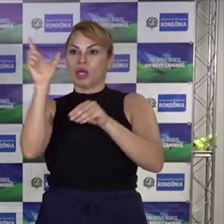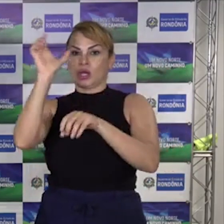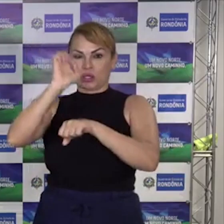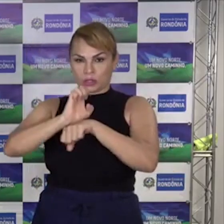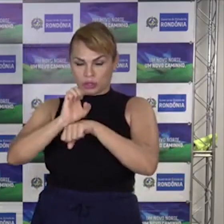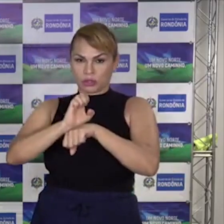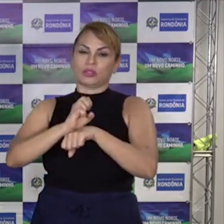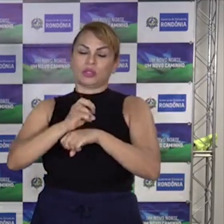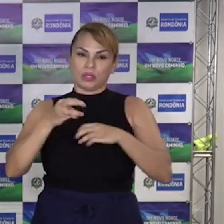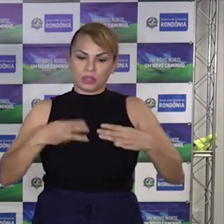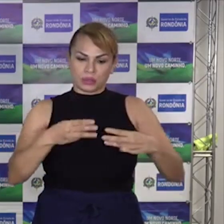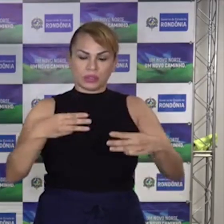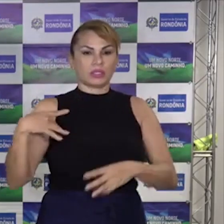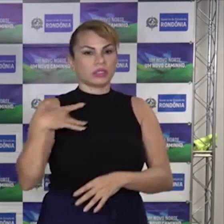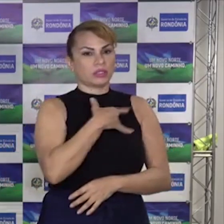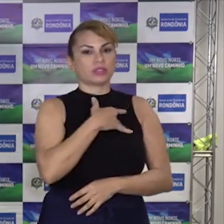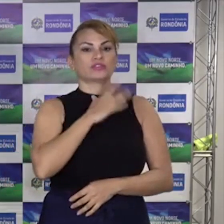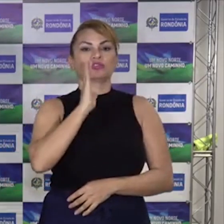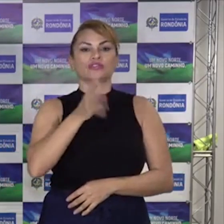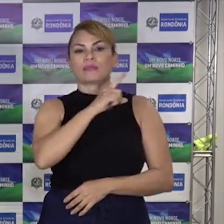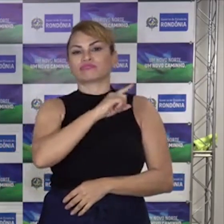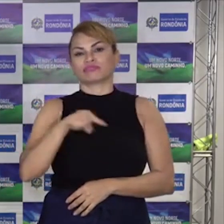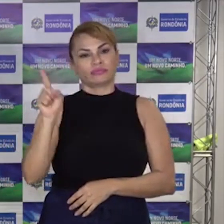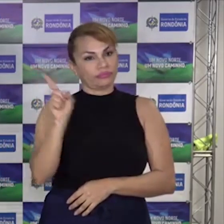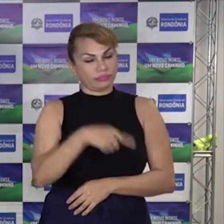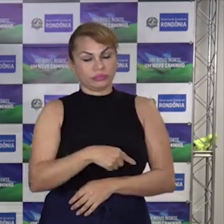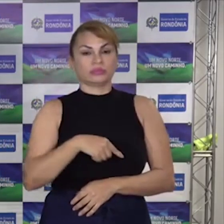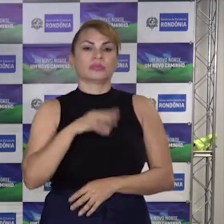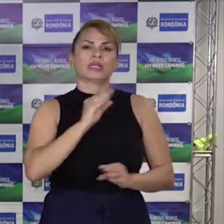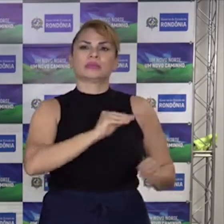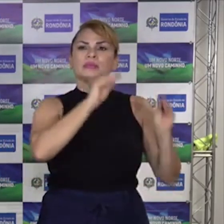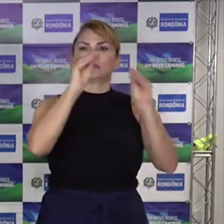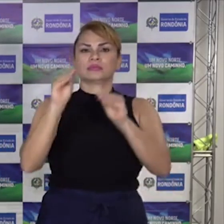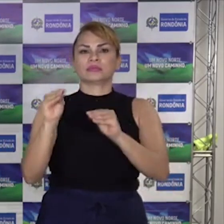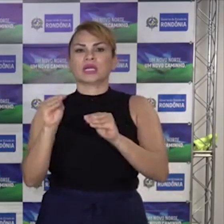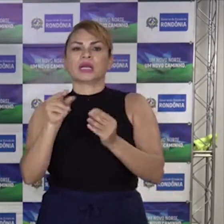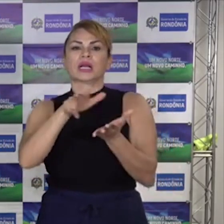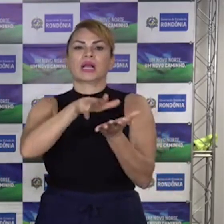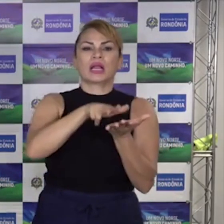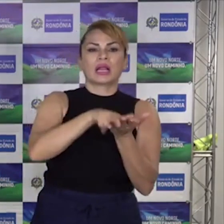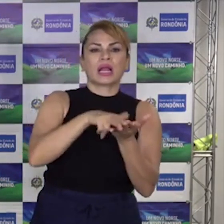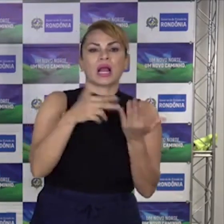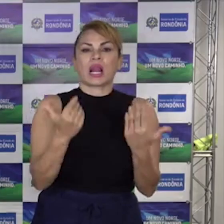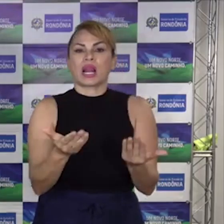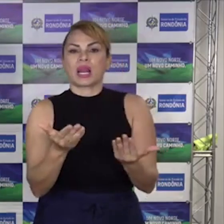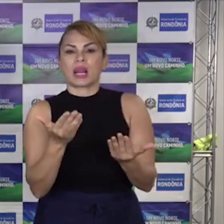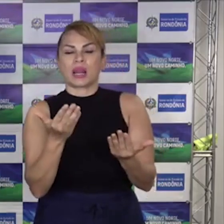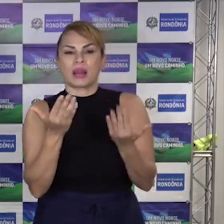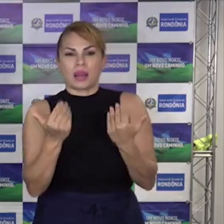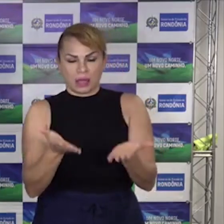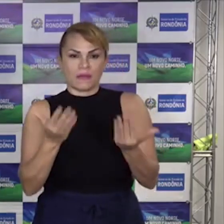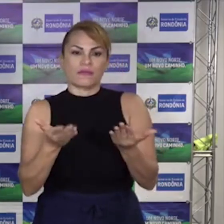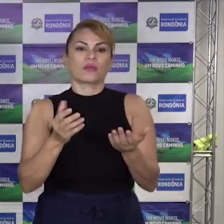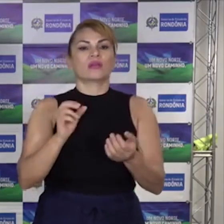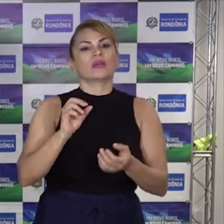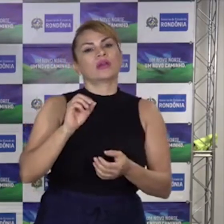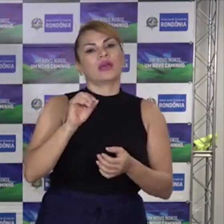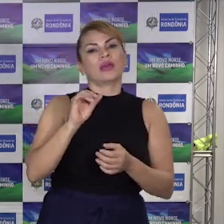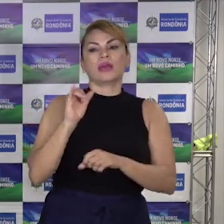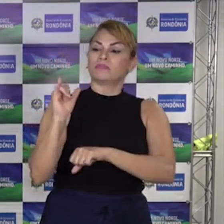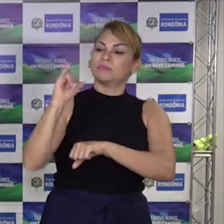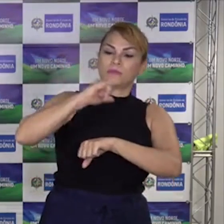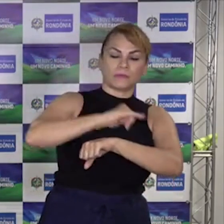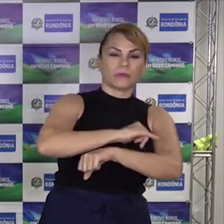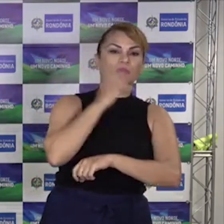para outros estados unidos tério da Saúde suspendeu aquela operação com a força aérea brasileira que era estava transportando paciente leves moderados